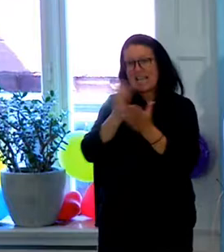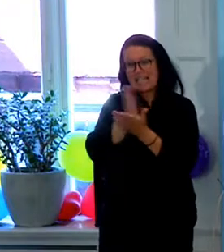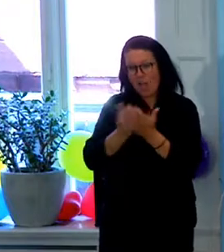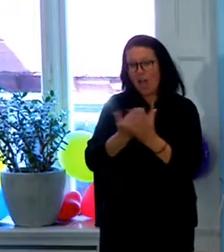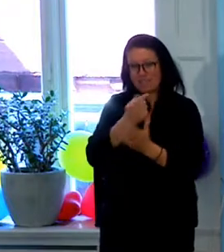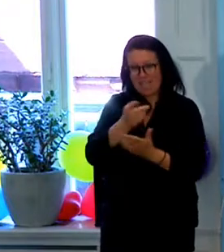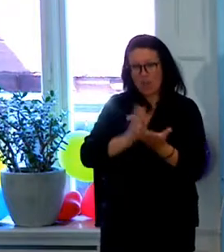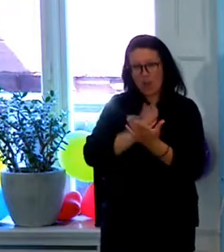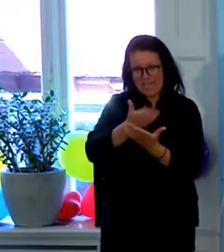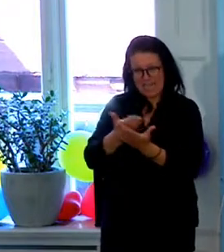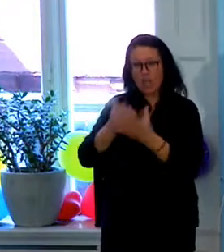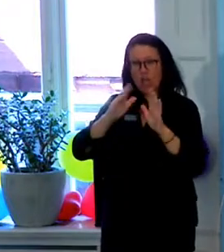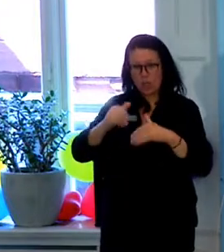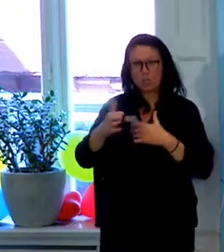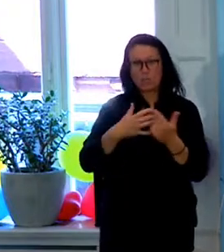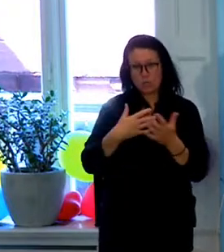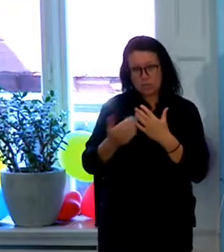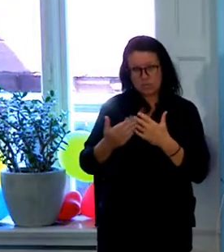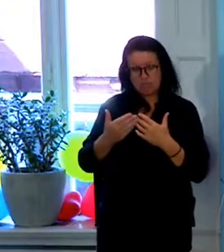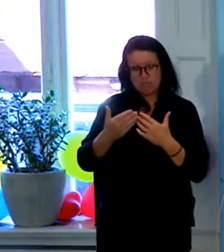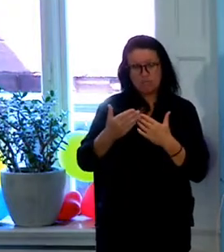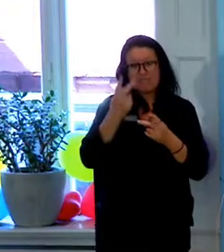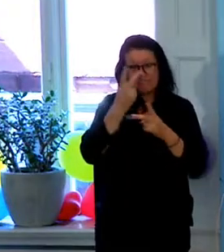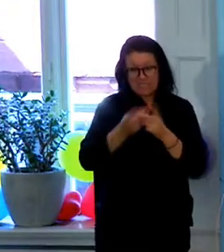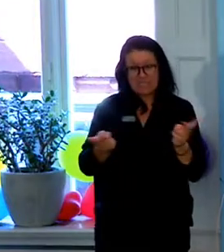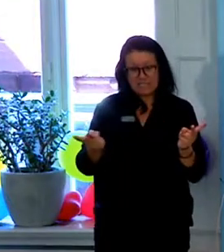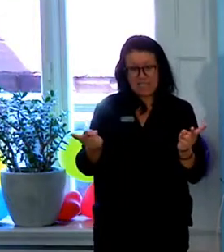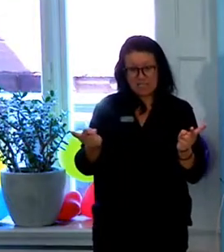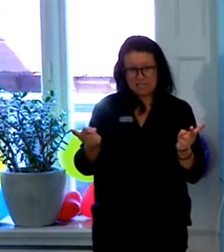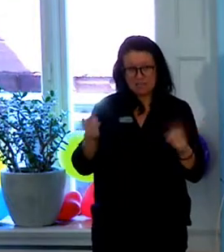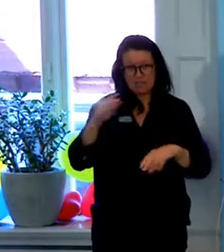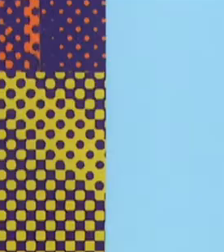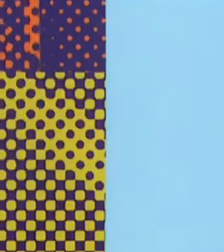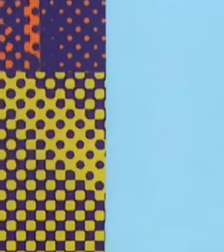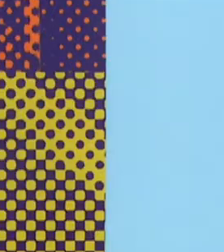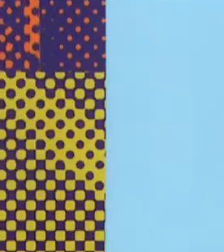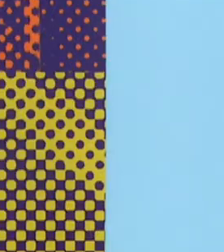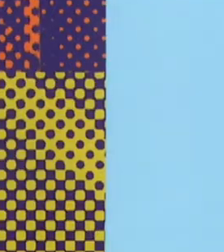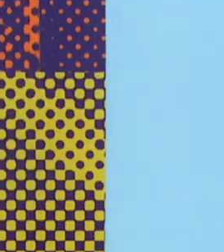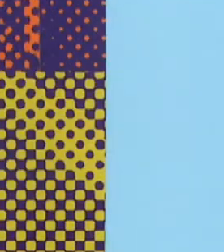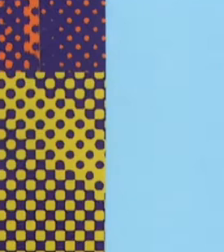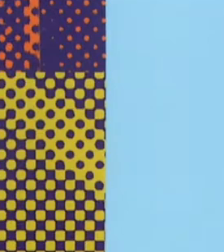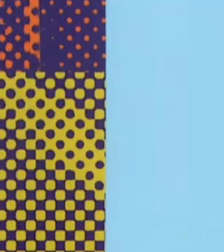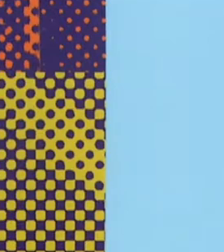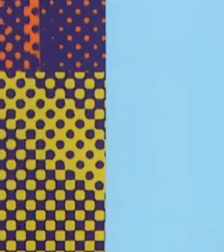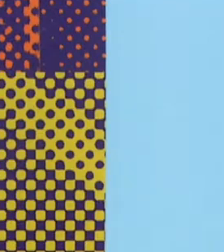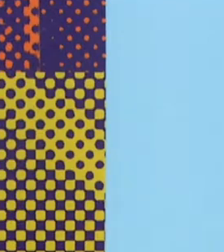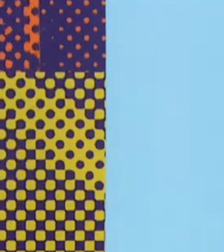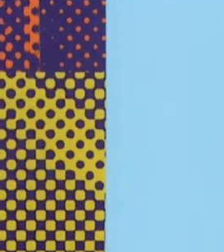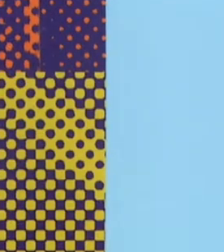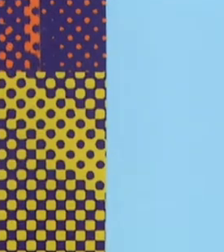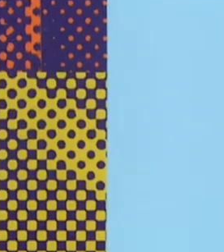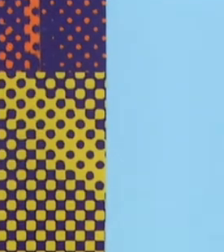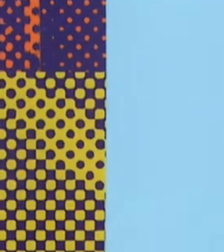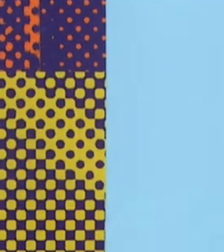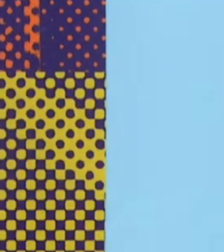den kartläggningen som har gjorts tyder ju på det. Men samtidigt så har vi också väldigt många insatser där vi